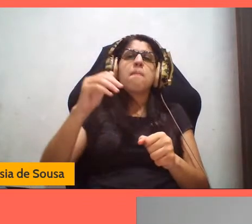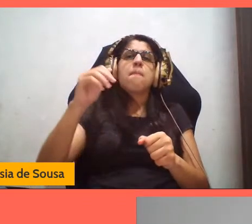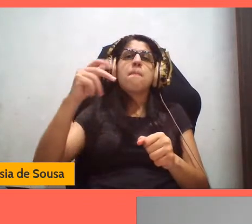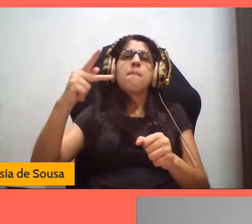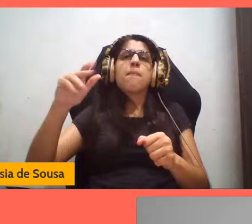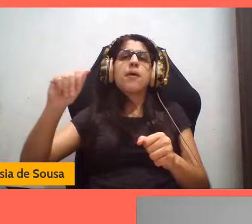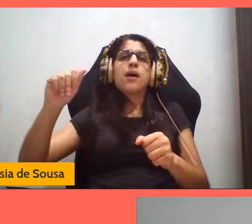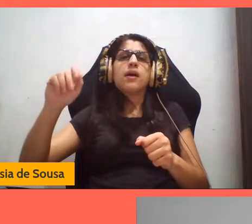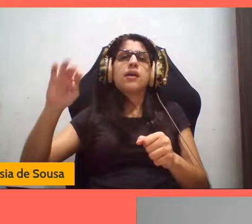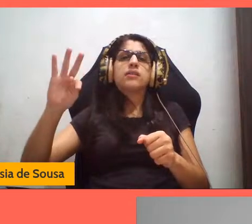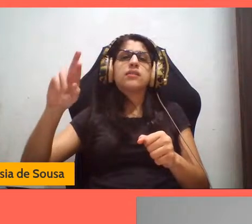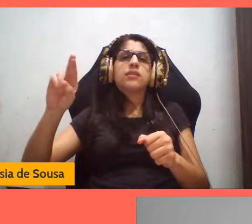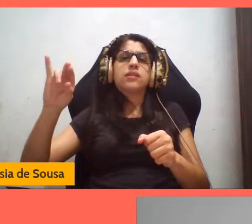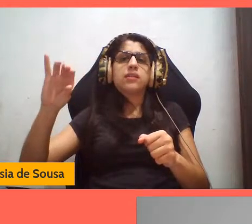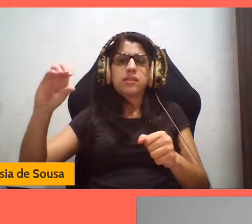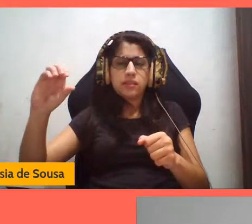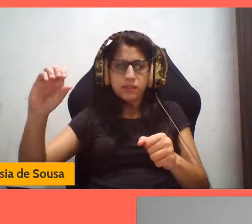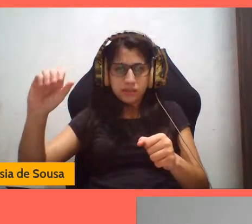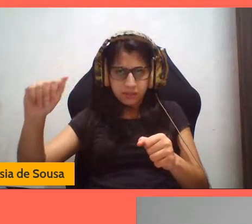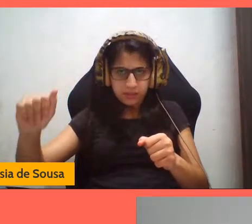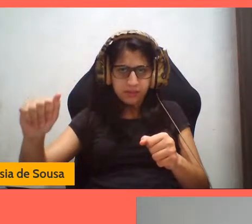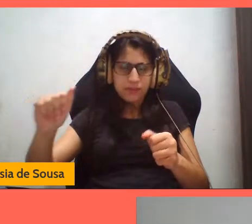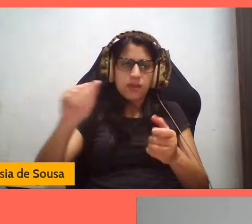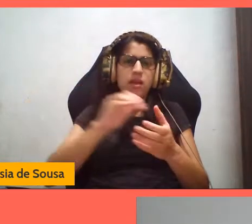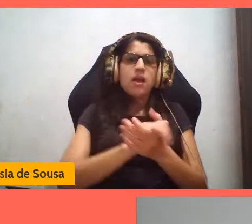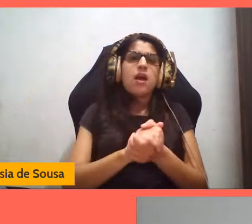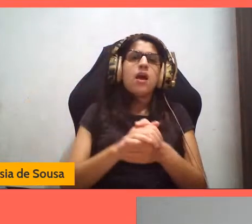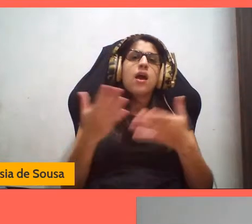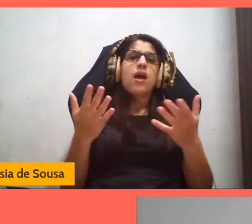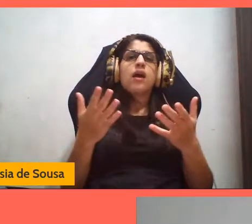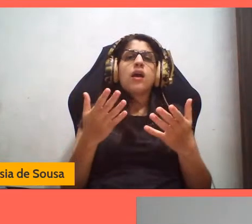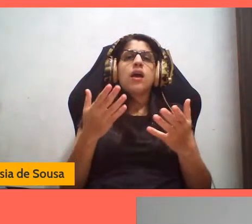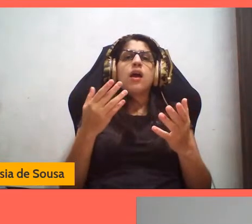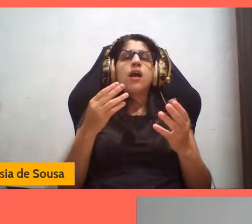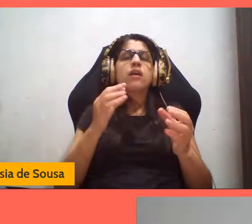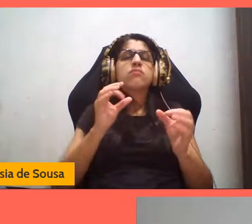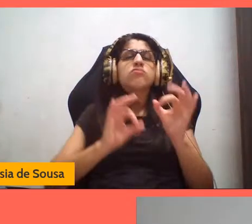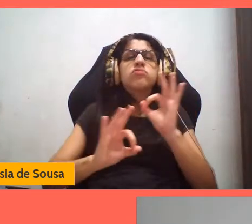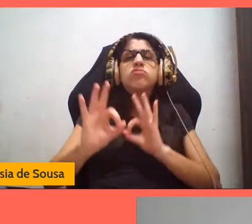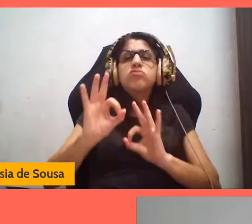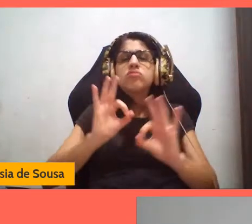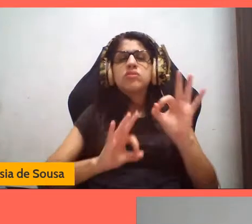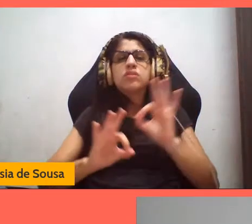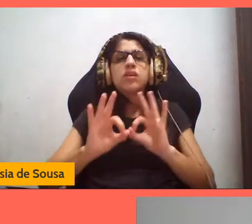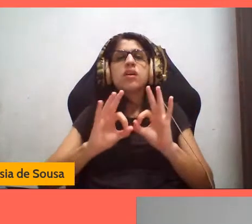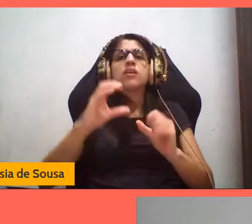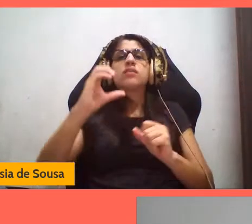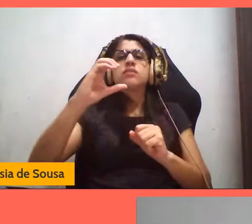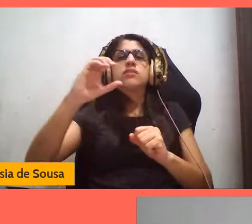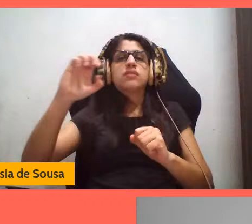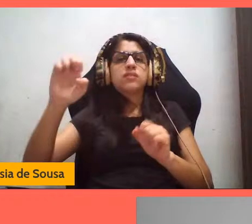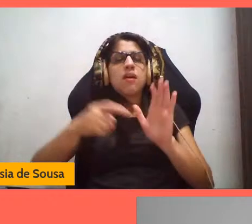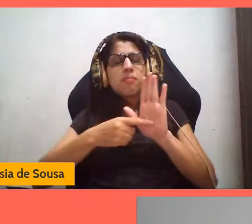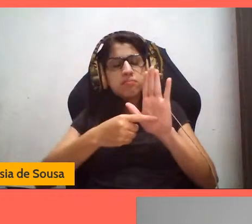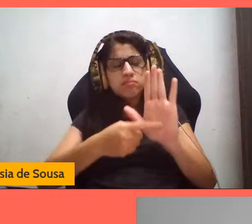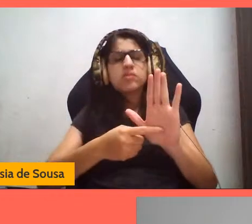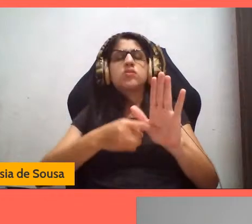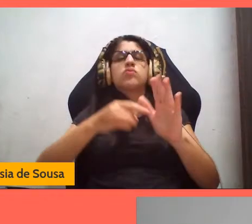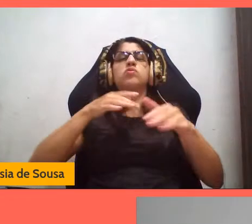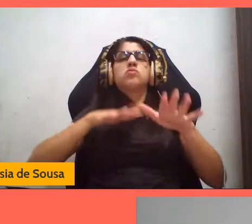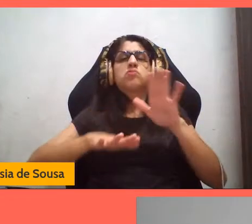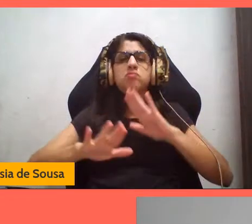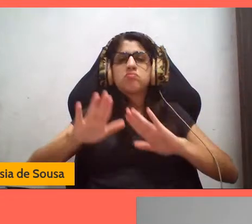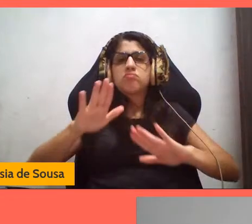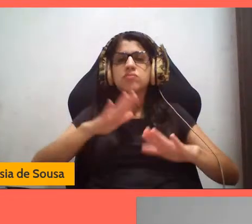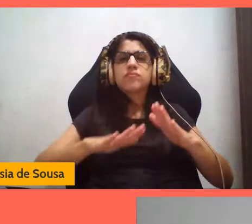né, cada momento dessa mostra foi cuidadosamente cuidada. Desde a chegada da